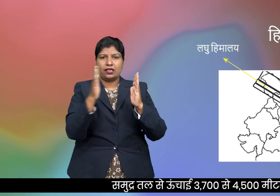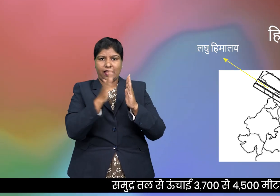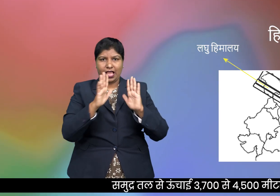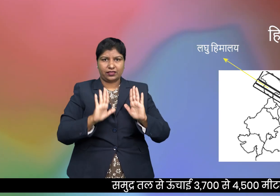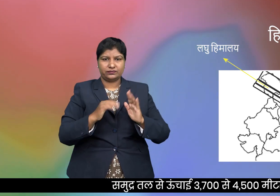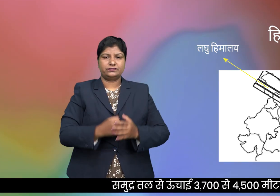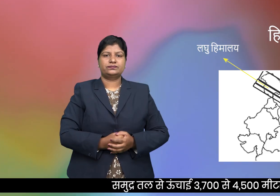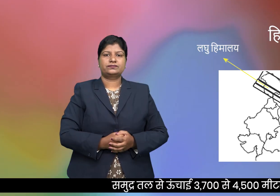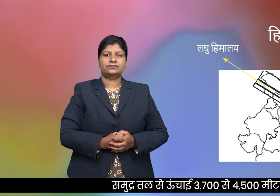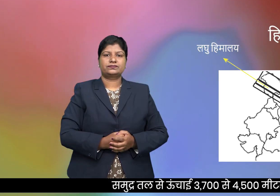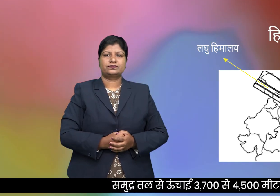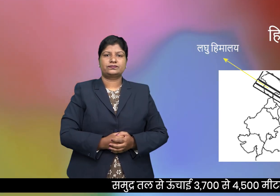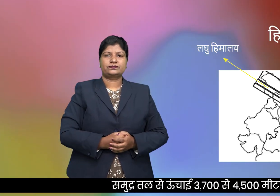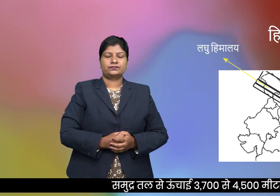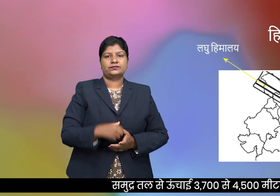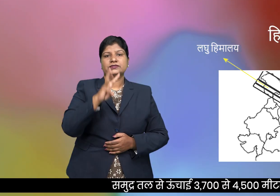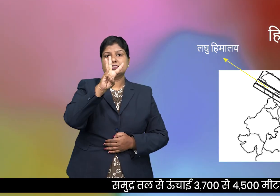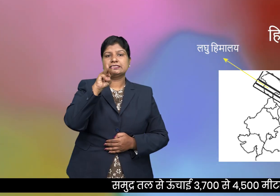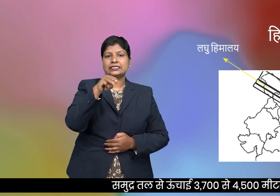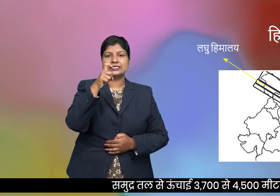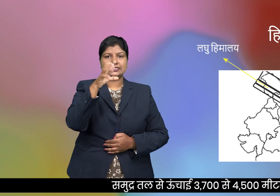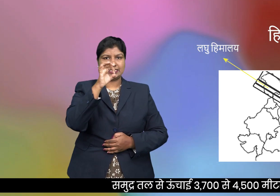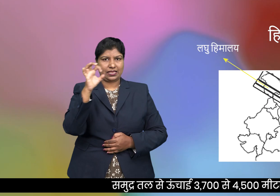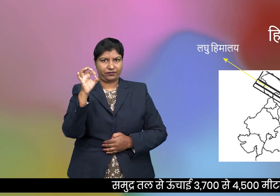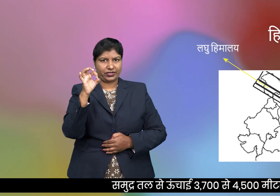3600 से 4500 मीटर तक होती है।